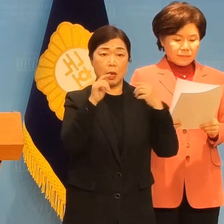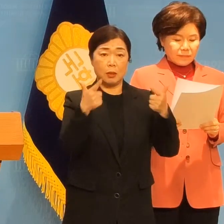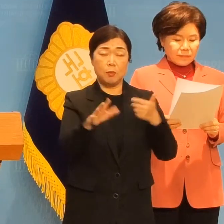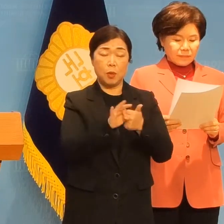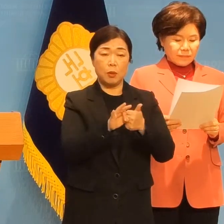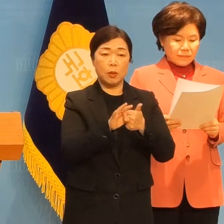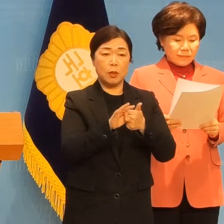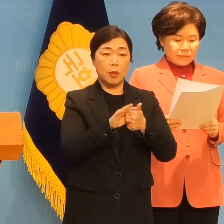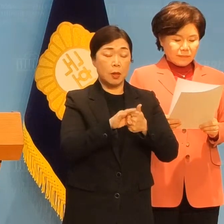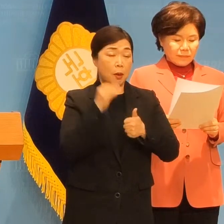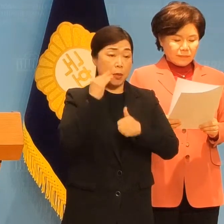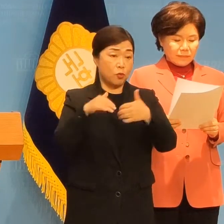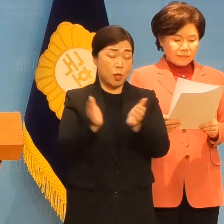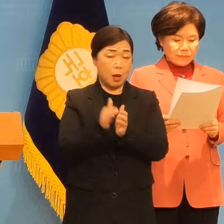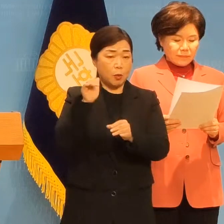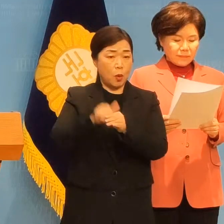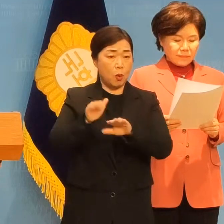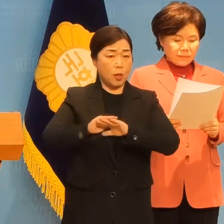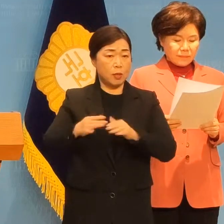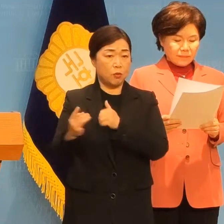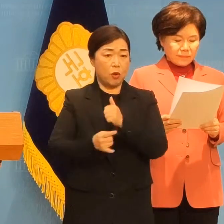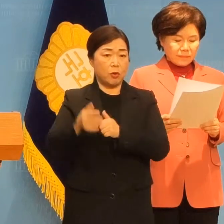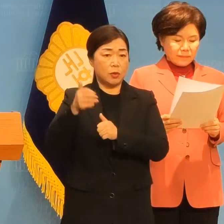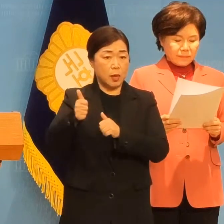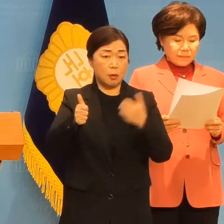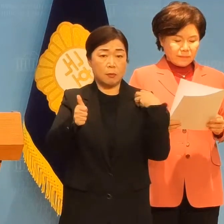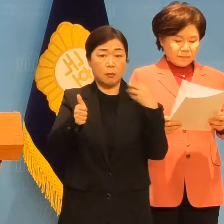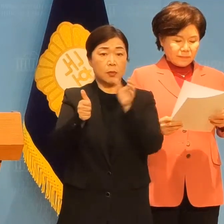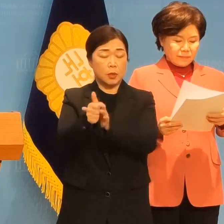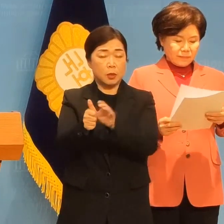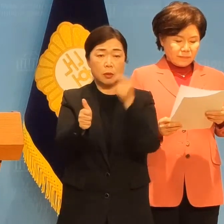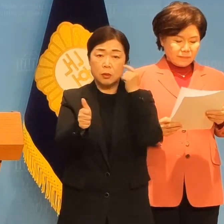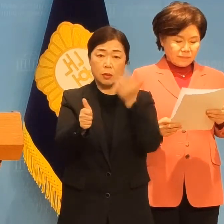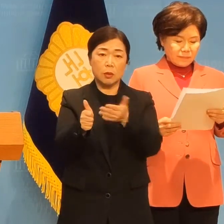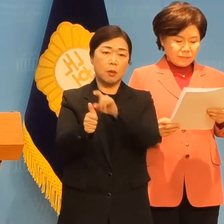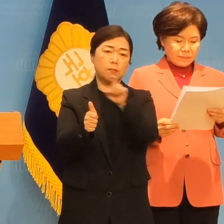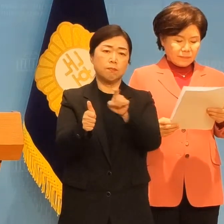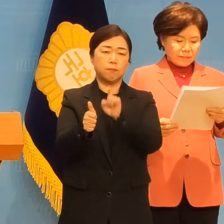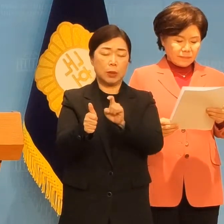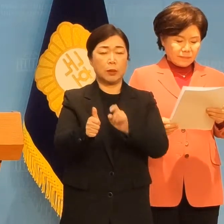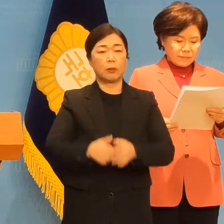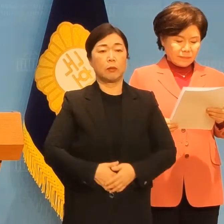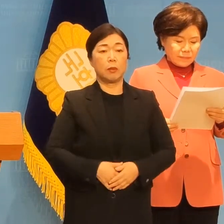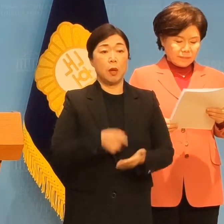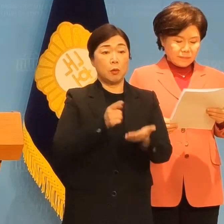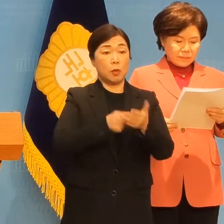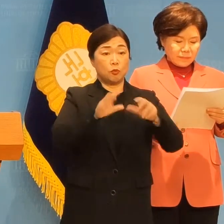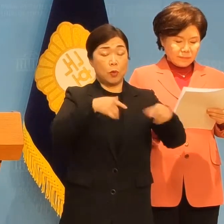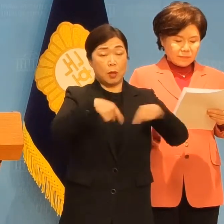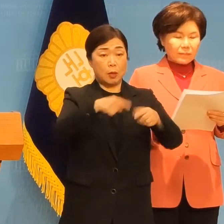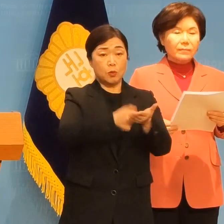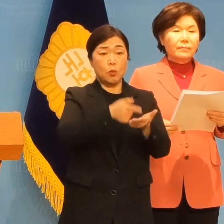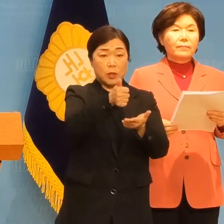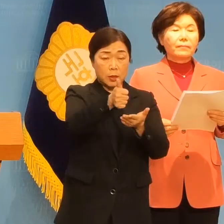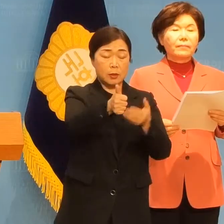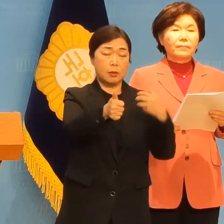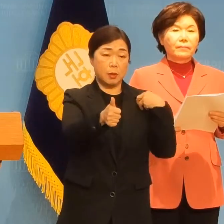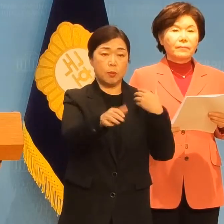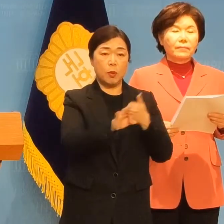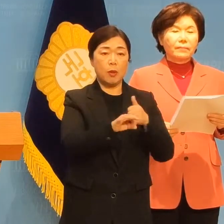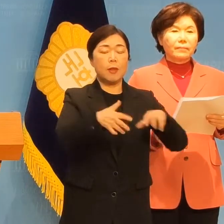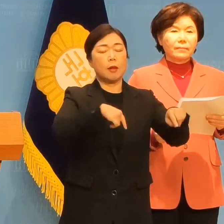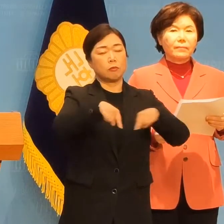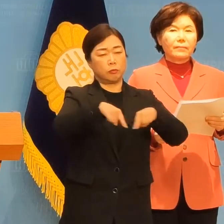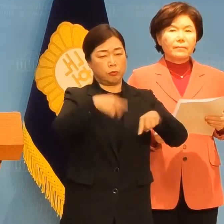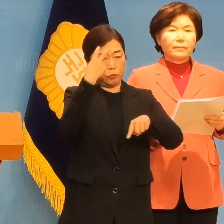민주당 선거대책위원장인지 헷갈릴 정도입니다. 총리의 책무라 하면 국정을 운영하고